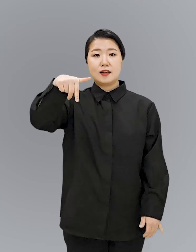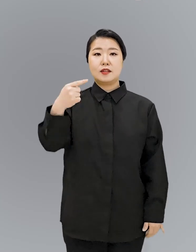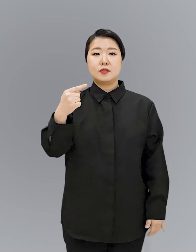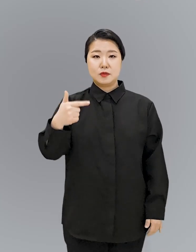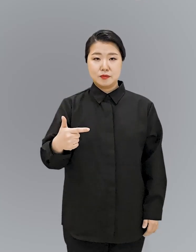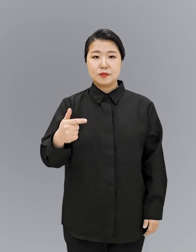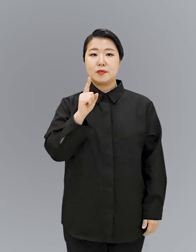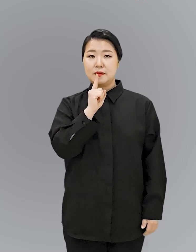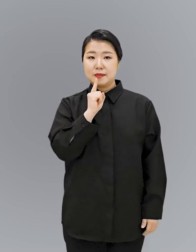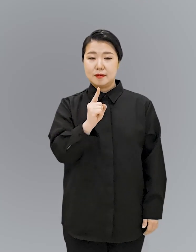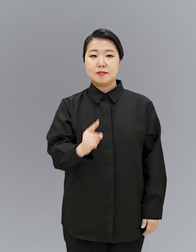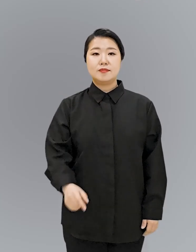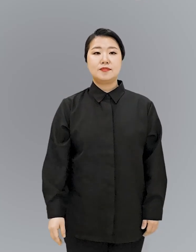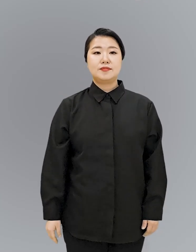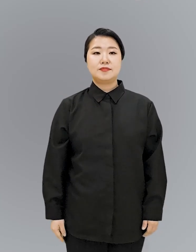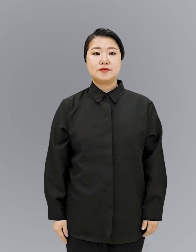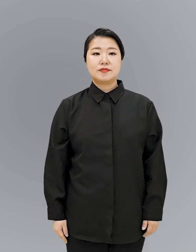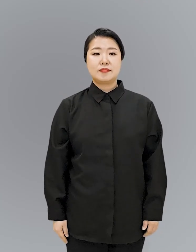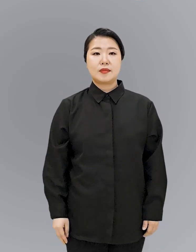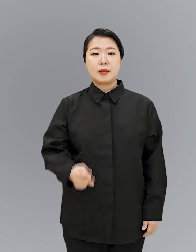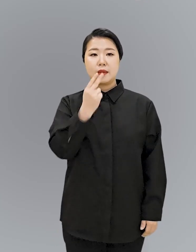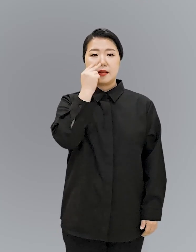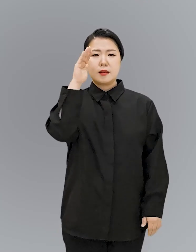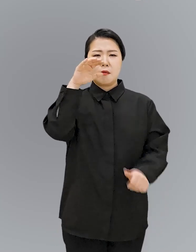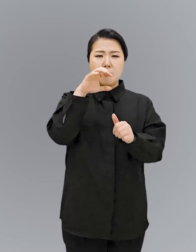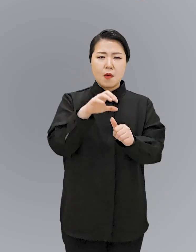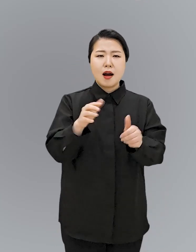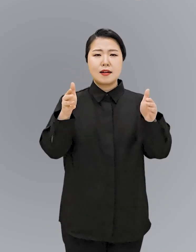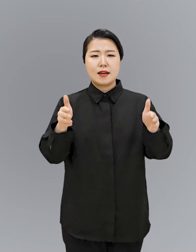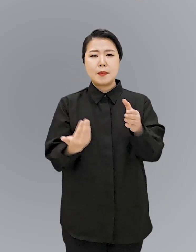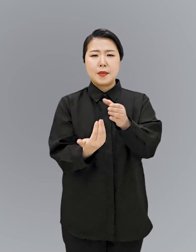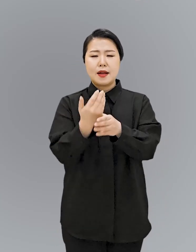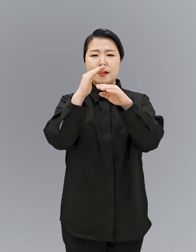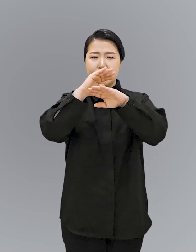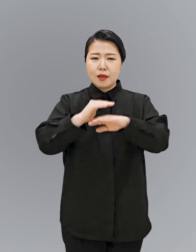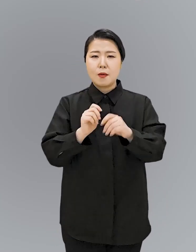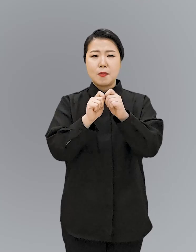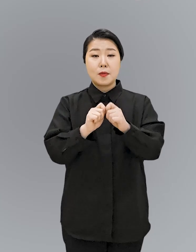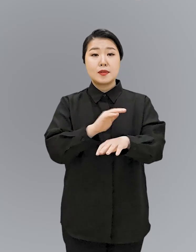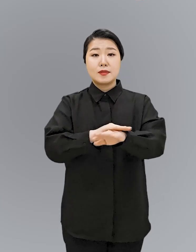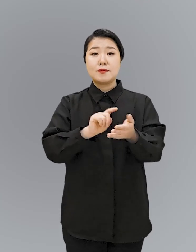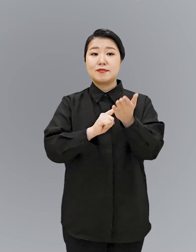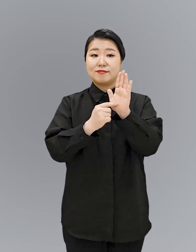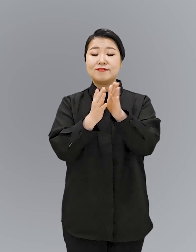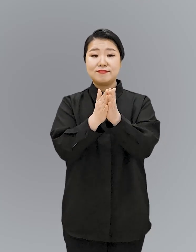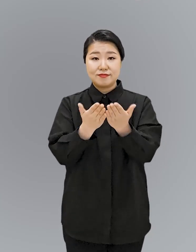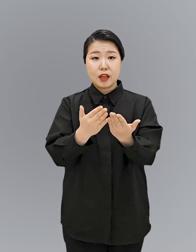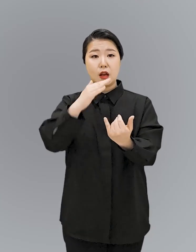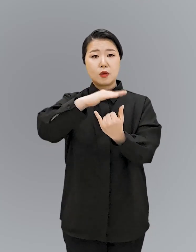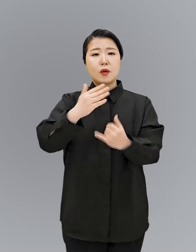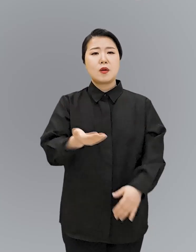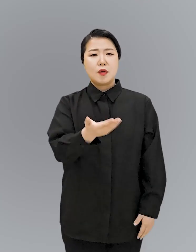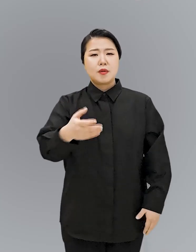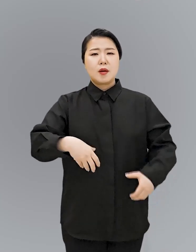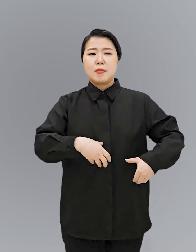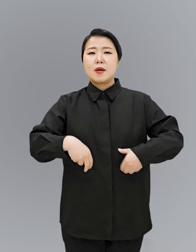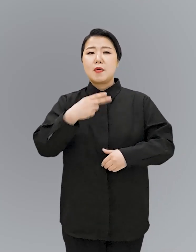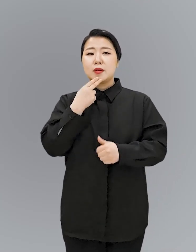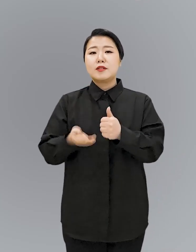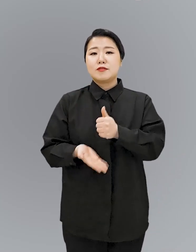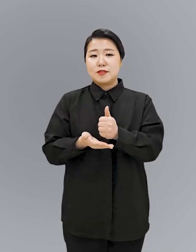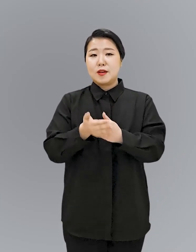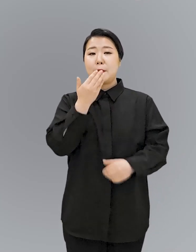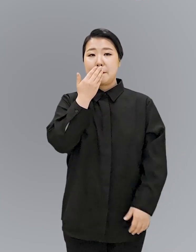줄무늬 파자마를 입은 소년의 원작자. 나치즘의 시대를 다룬 가장 밀도 있는 작품 중 하나, 청소년